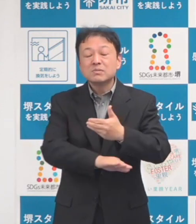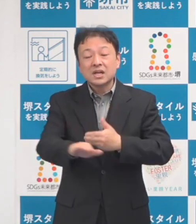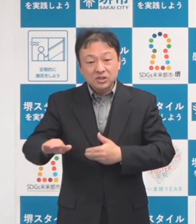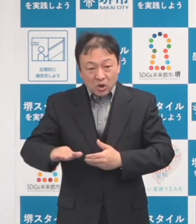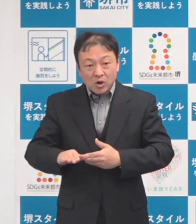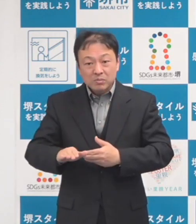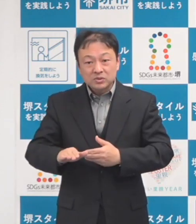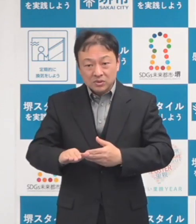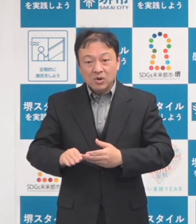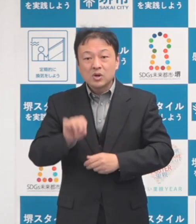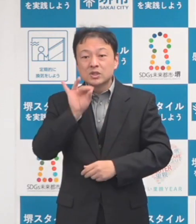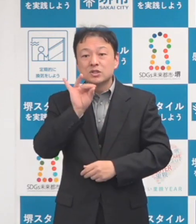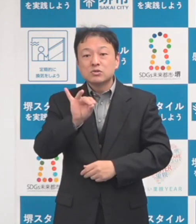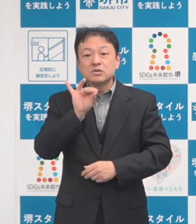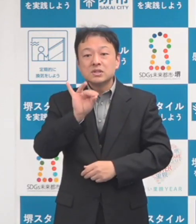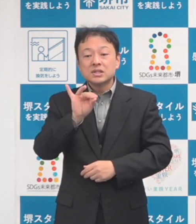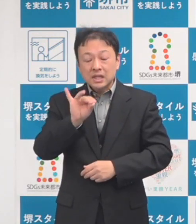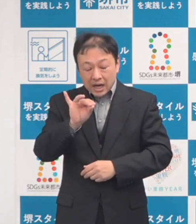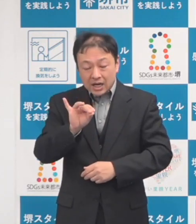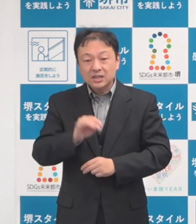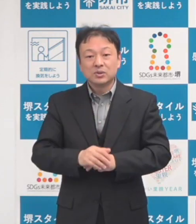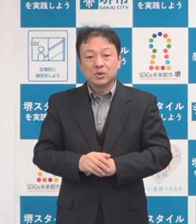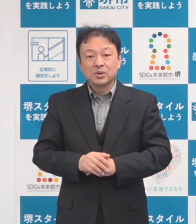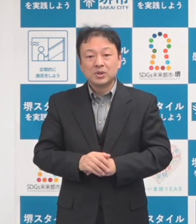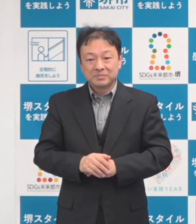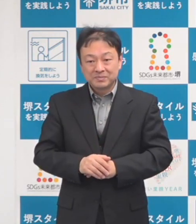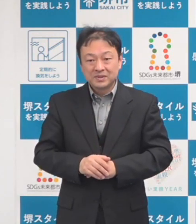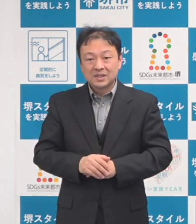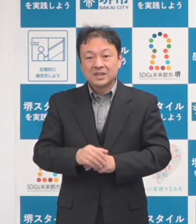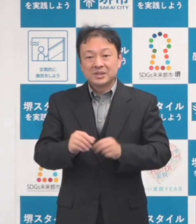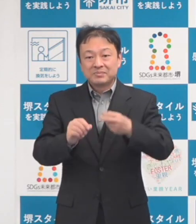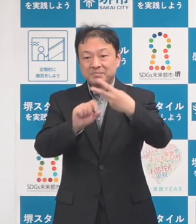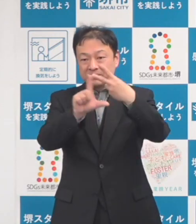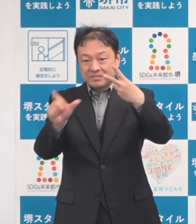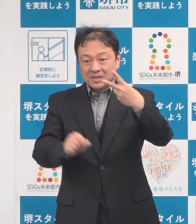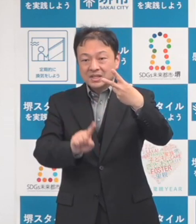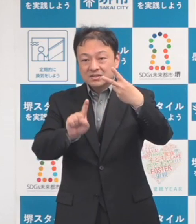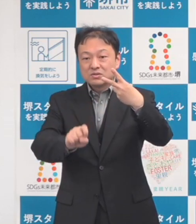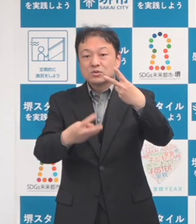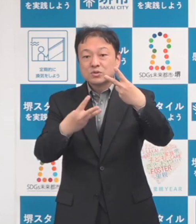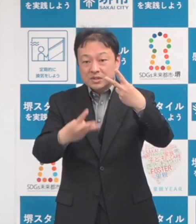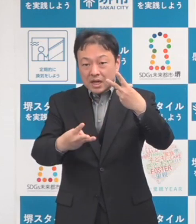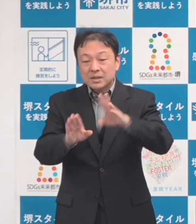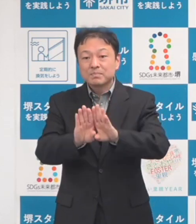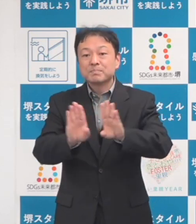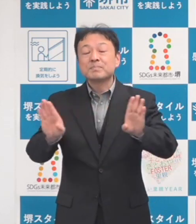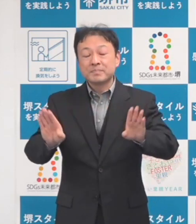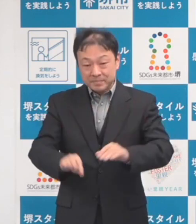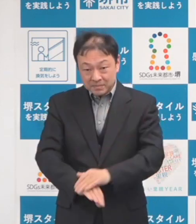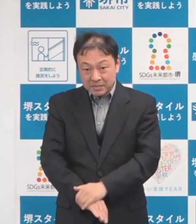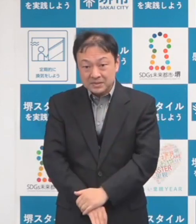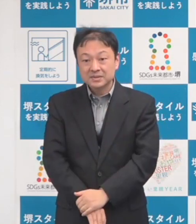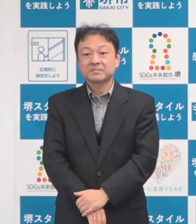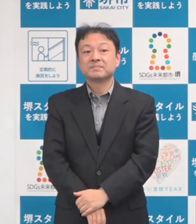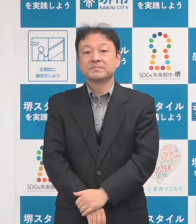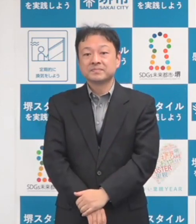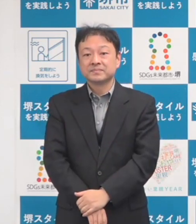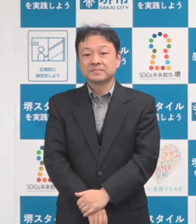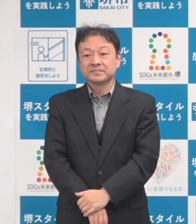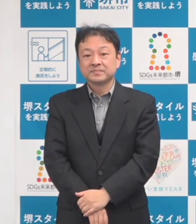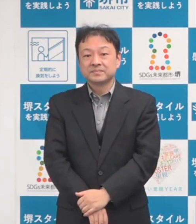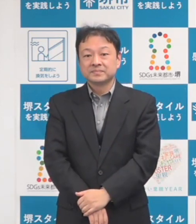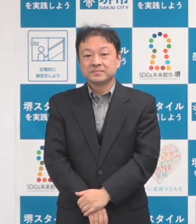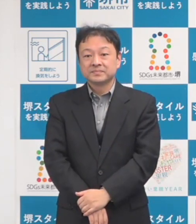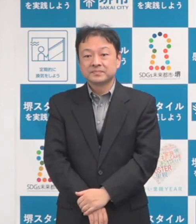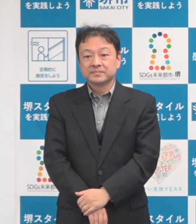式ツイッターアカウント、公式ツイッターを2月13日に開設したいと考えております。こちら